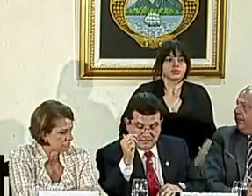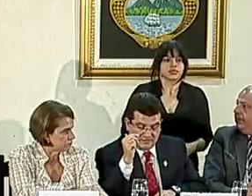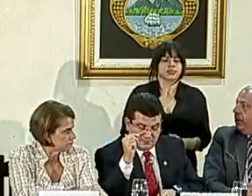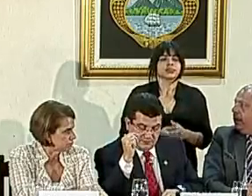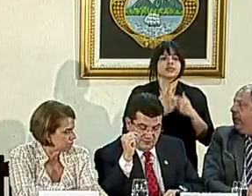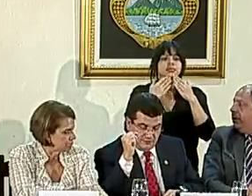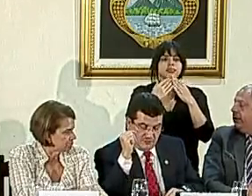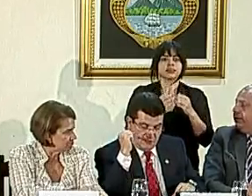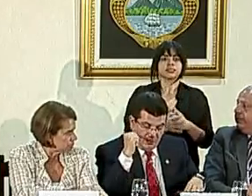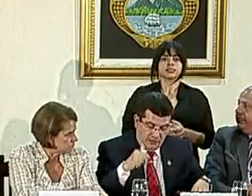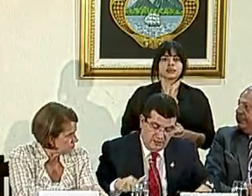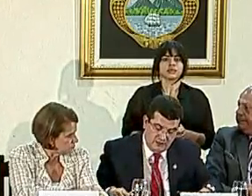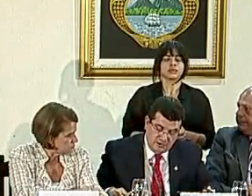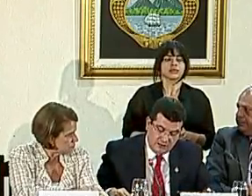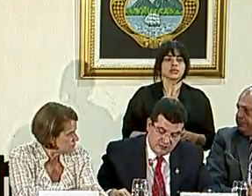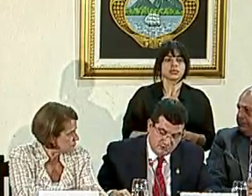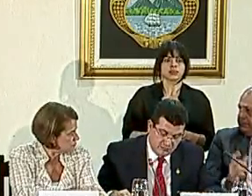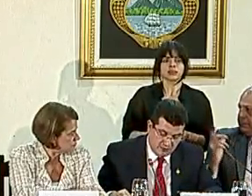Gracias.